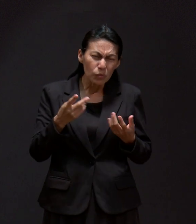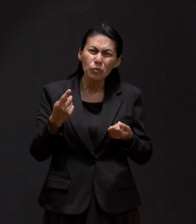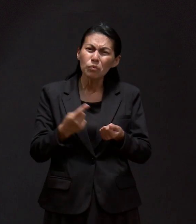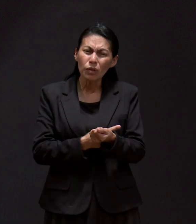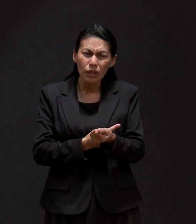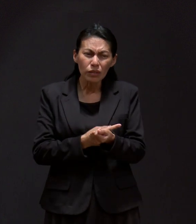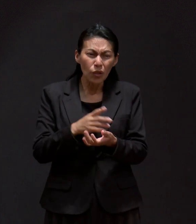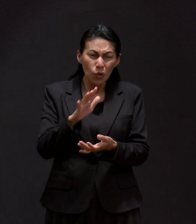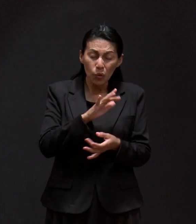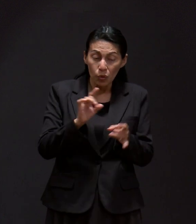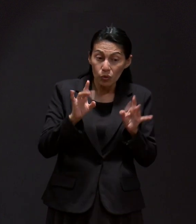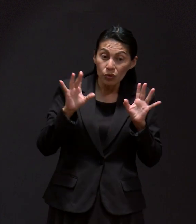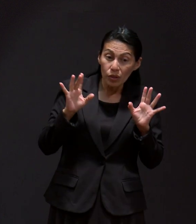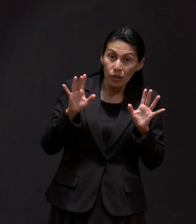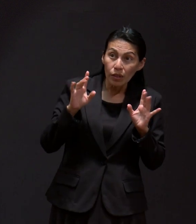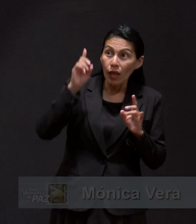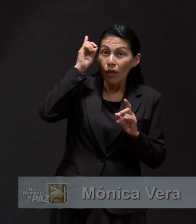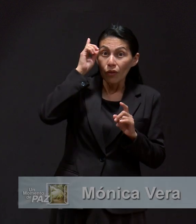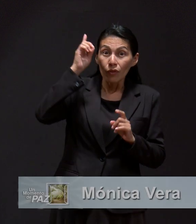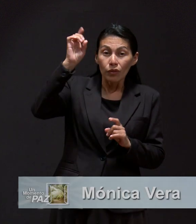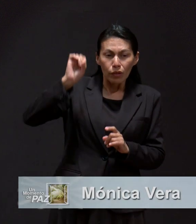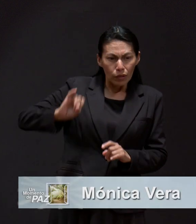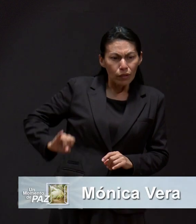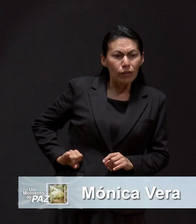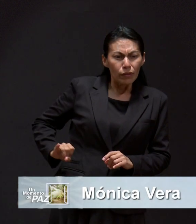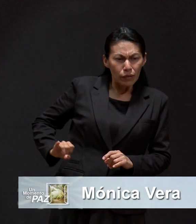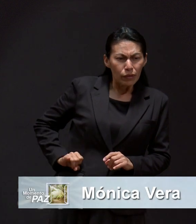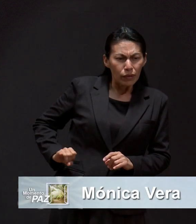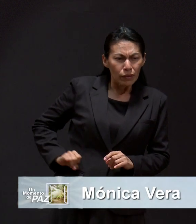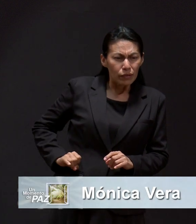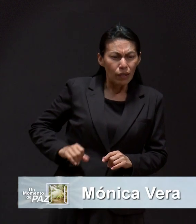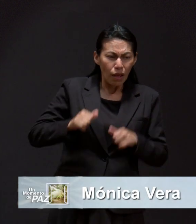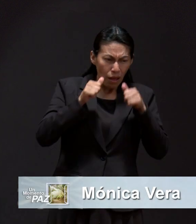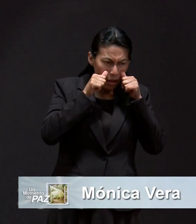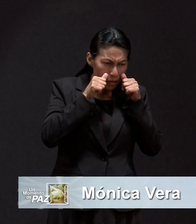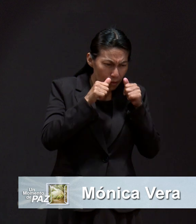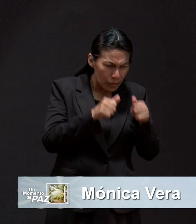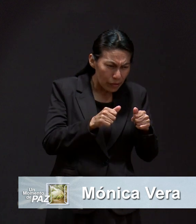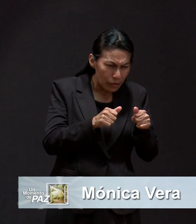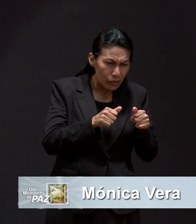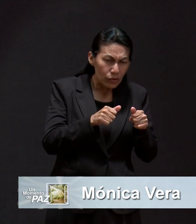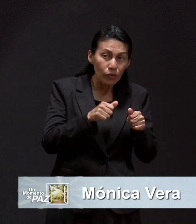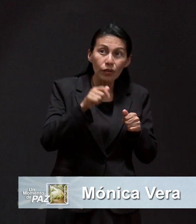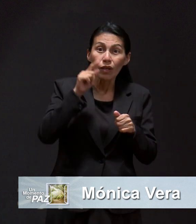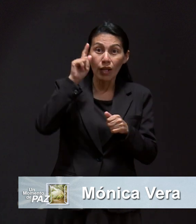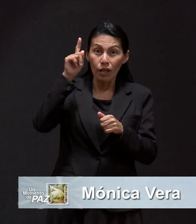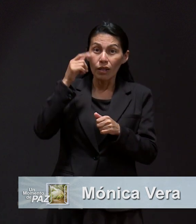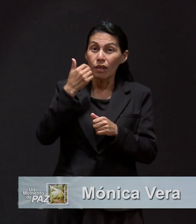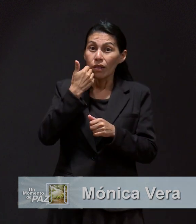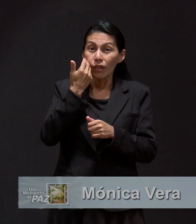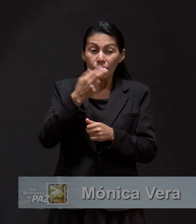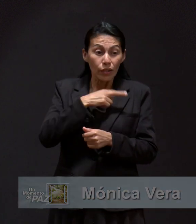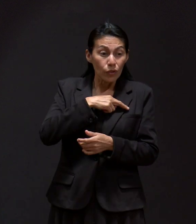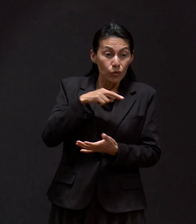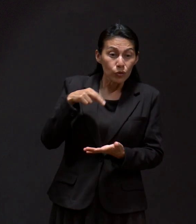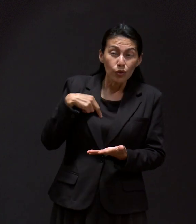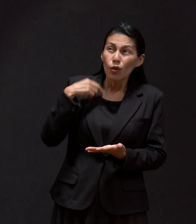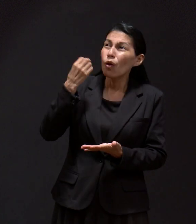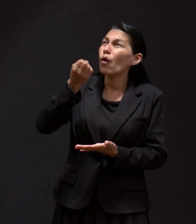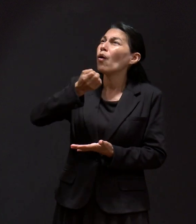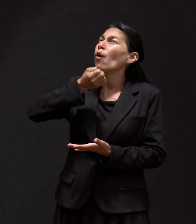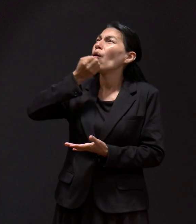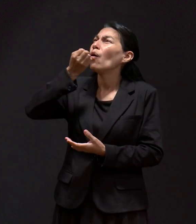que nos pasa y quiere guiarnos a una experiencia superior con él a través de la oración privada pero